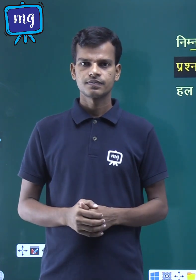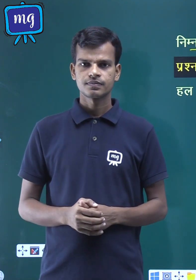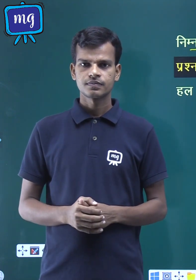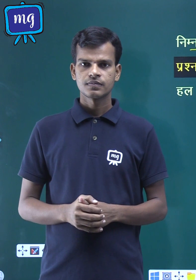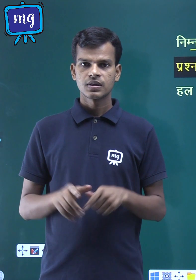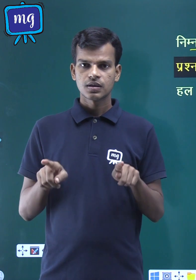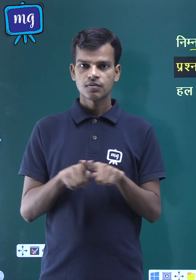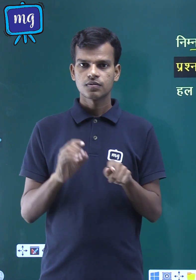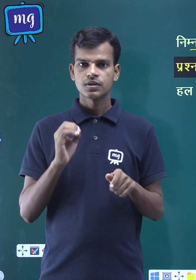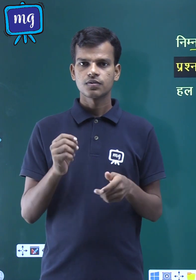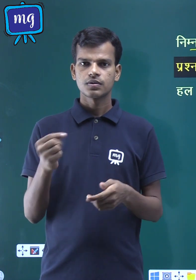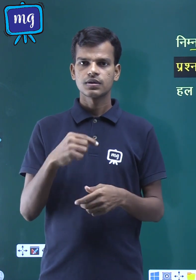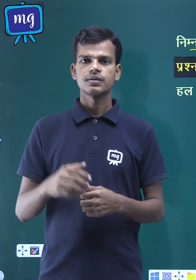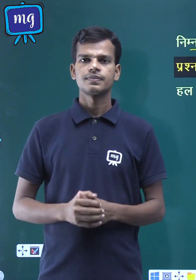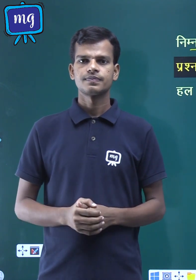समीकरण दीजिए।